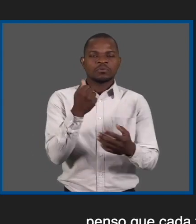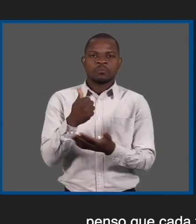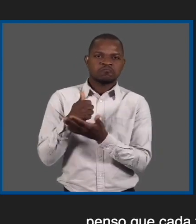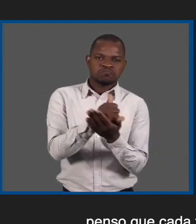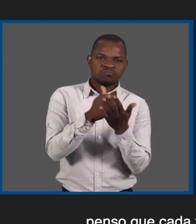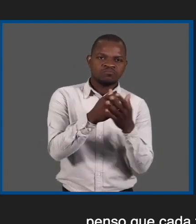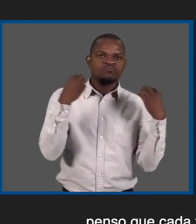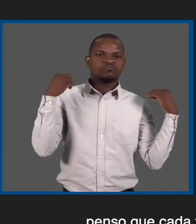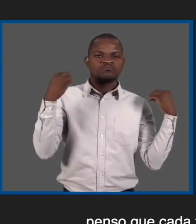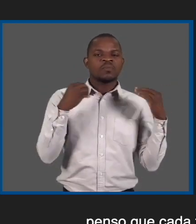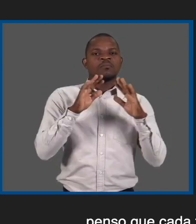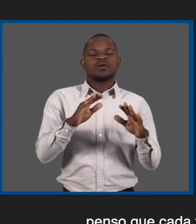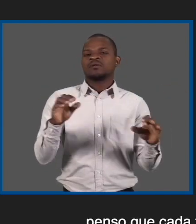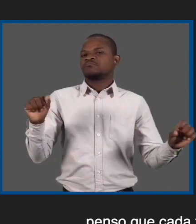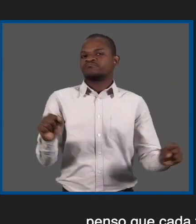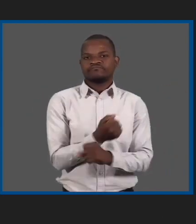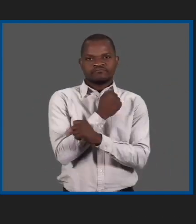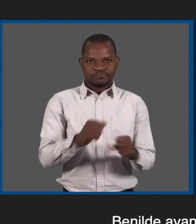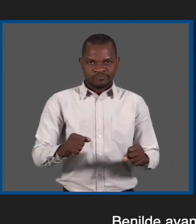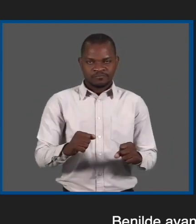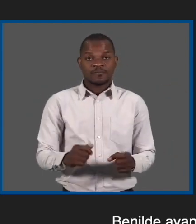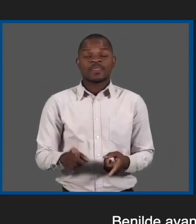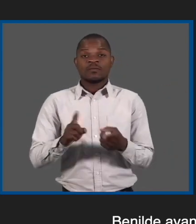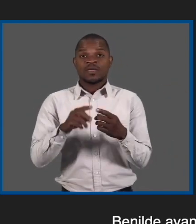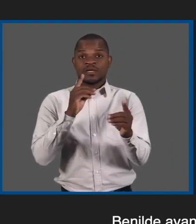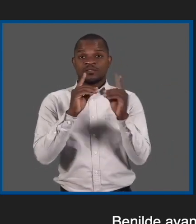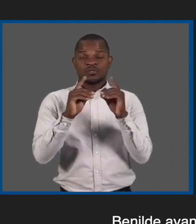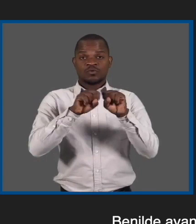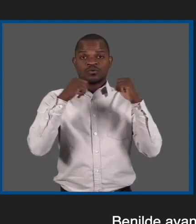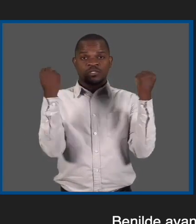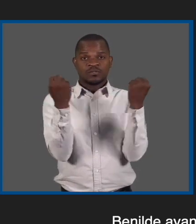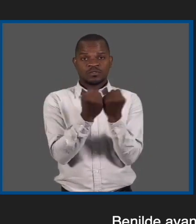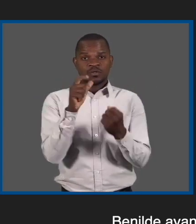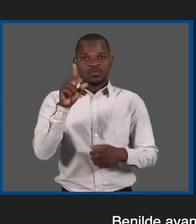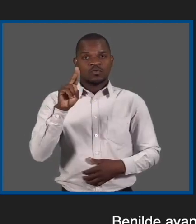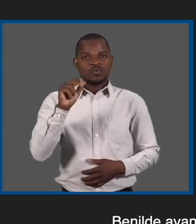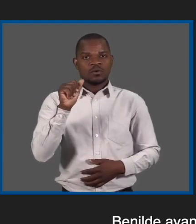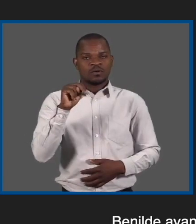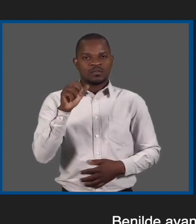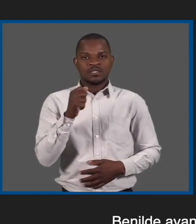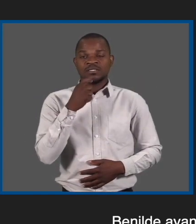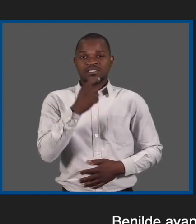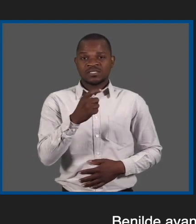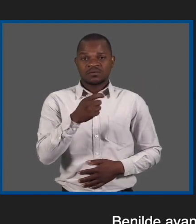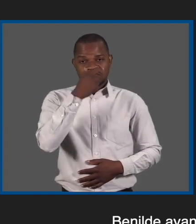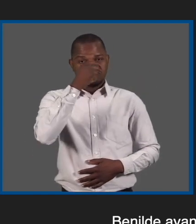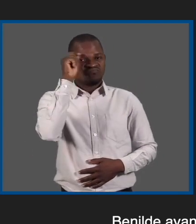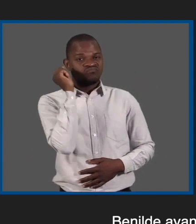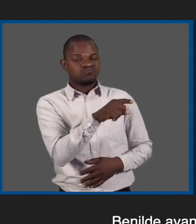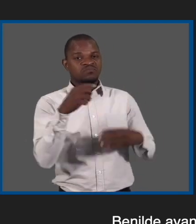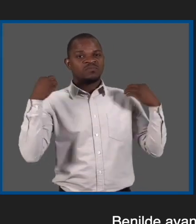criança que é para ela não estar constantemente parada. Benilde avança algumas consequências do abandono da